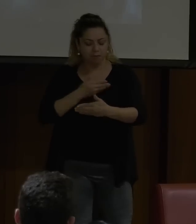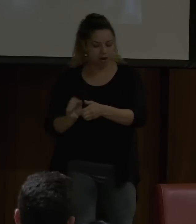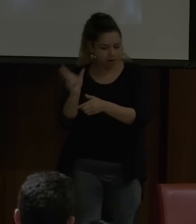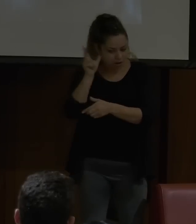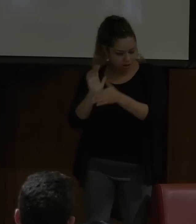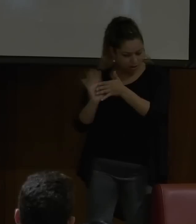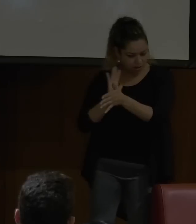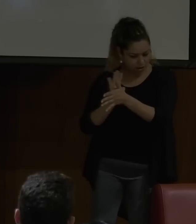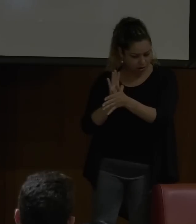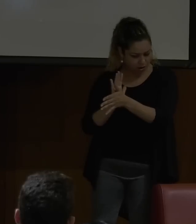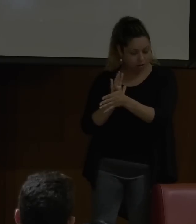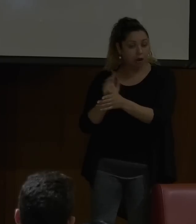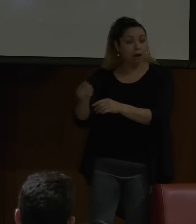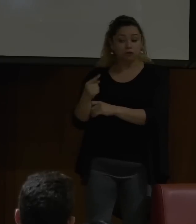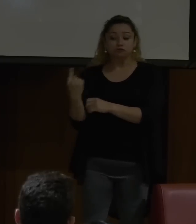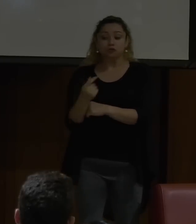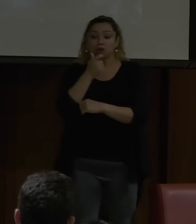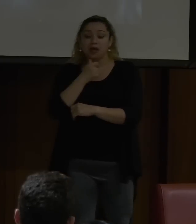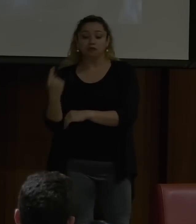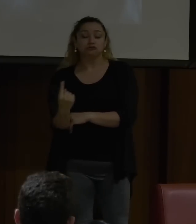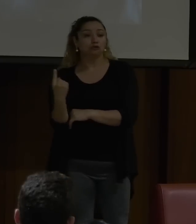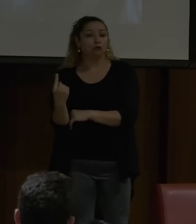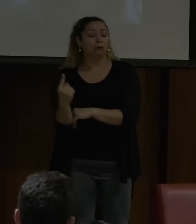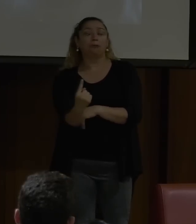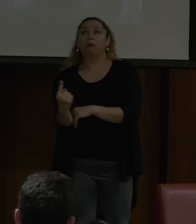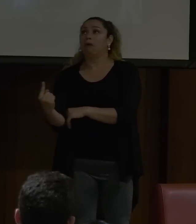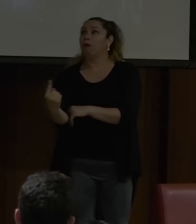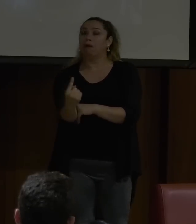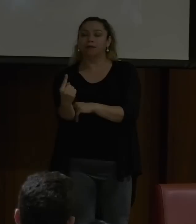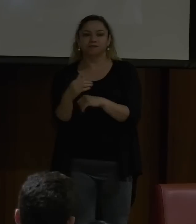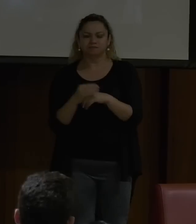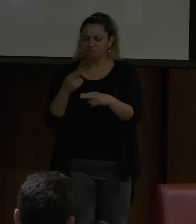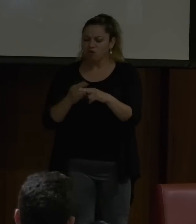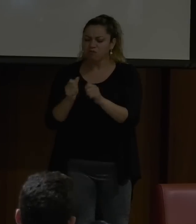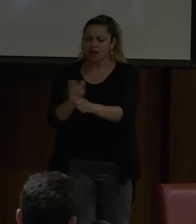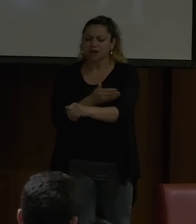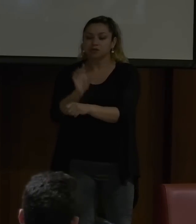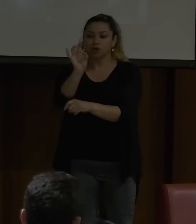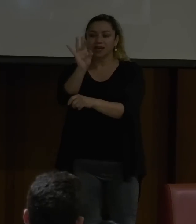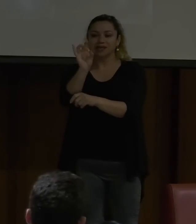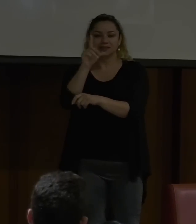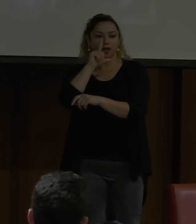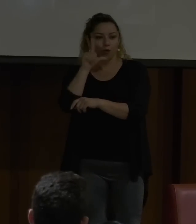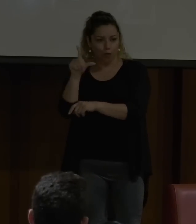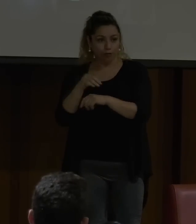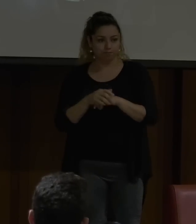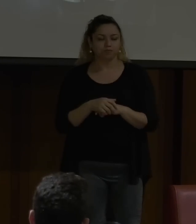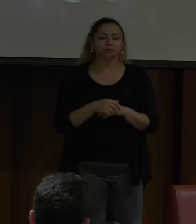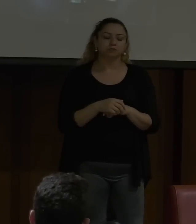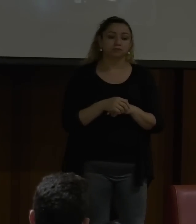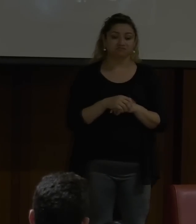Dios y de las tormentas. El canto se llama 15 de julio. En aquel momento, Nacha le imploró que no volviera jamás